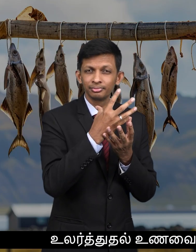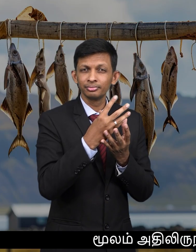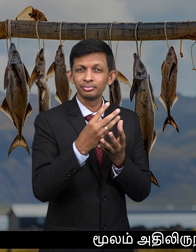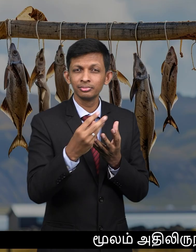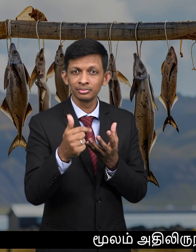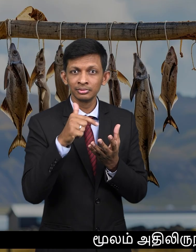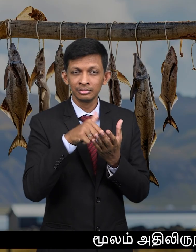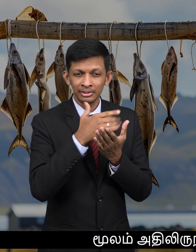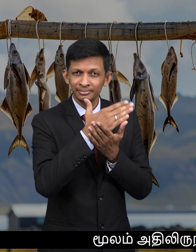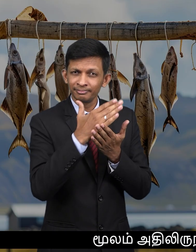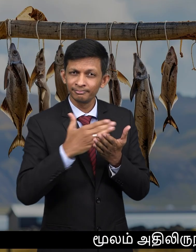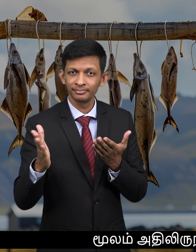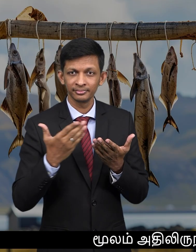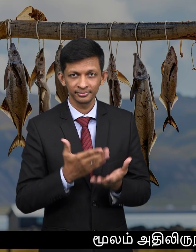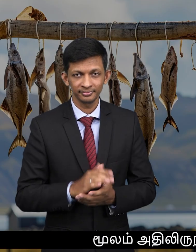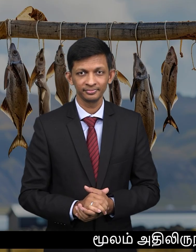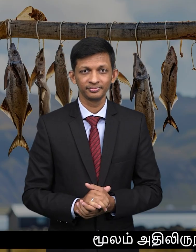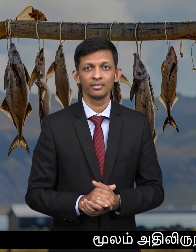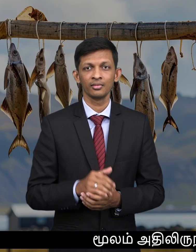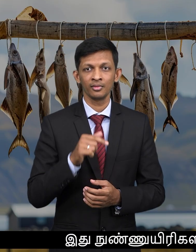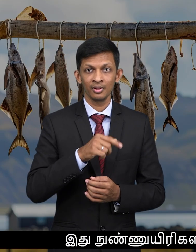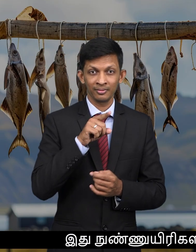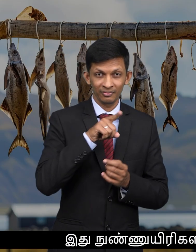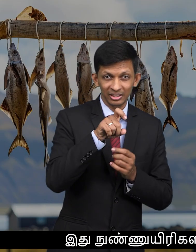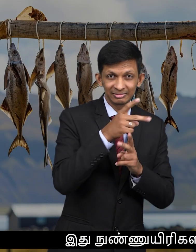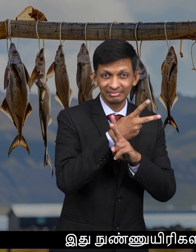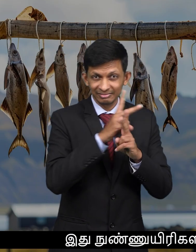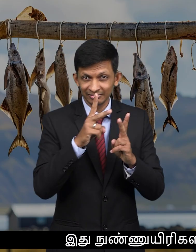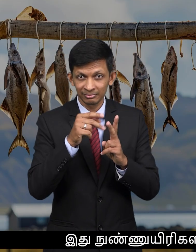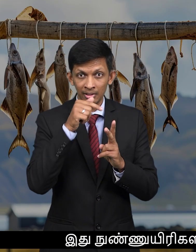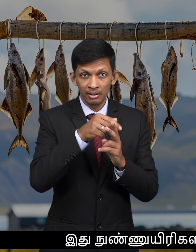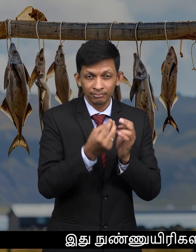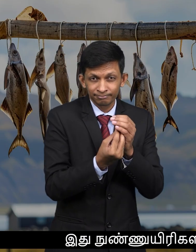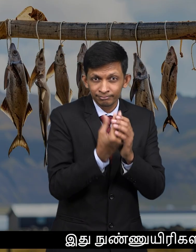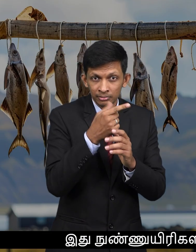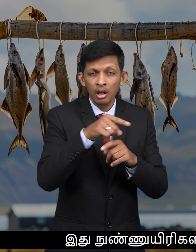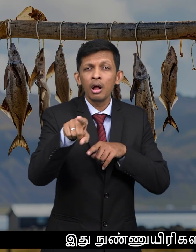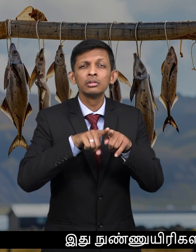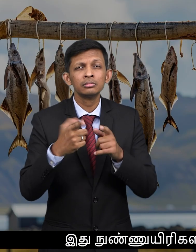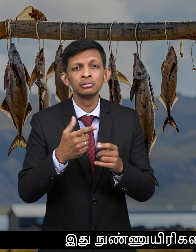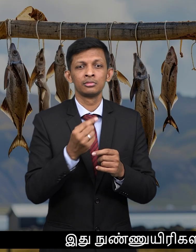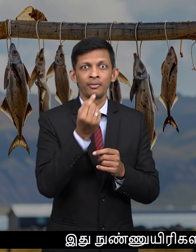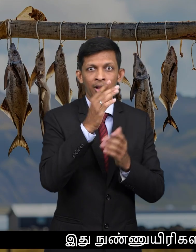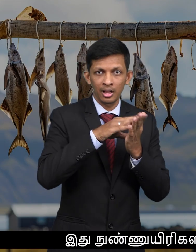மூலம் அதிலிருந்து நீர்ச்சத்தை குறைக்கிறது. இது நுண்ணுயிரிகளின் வளர்ச்சியை